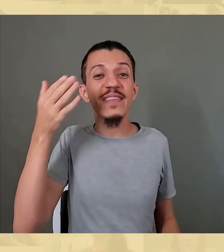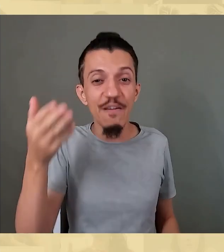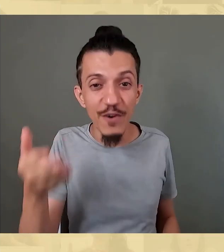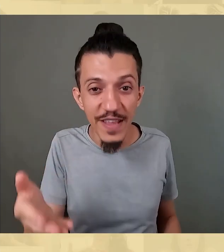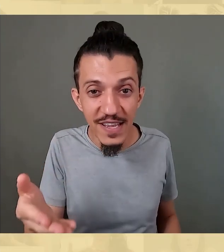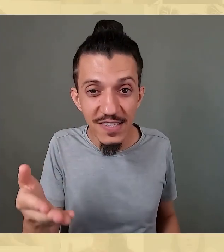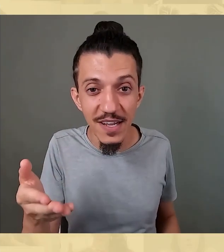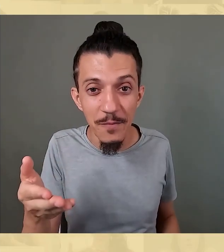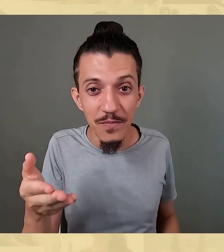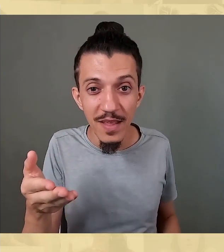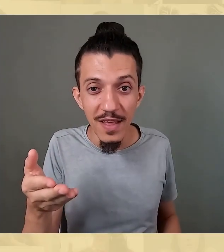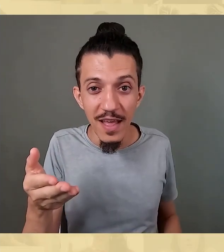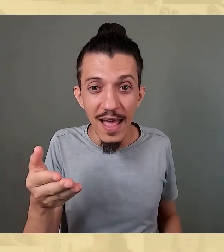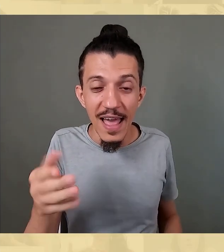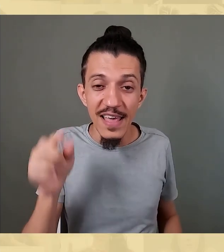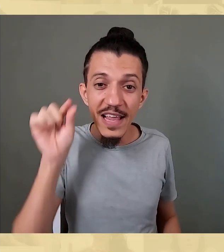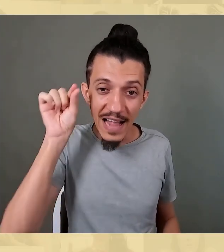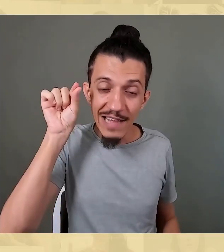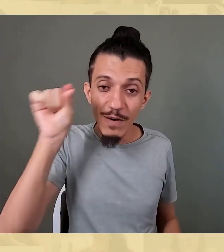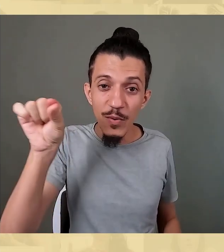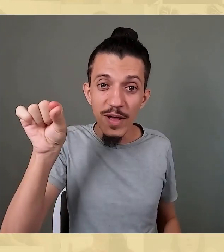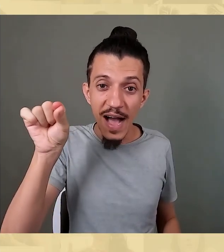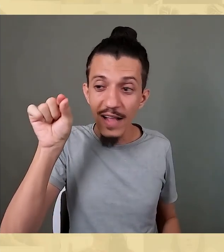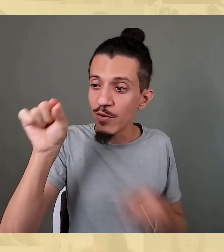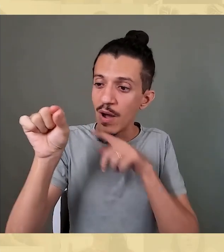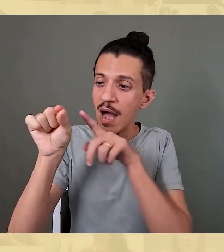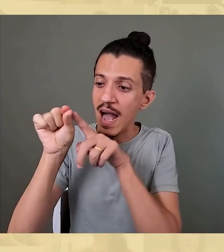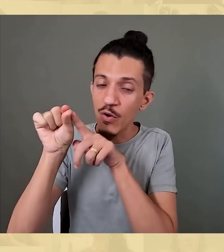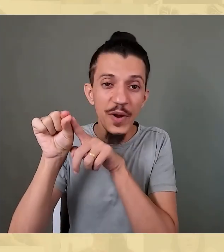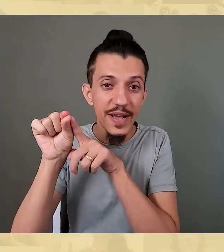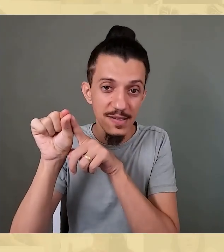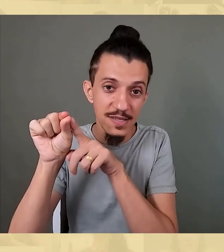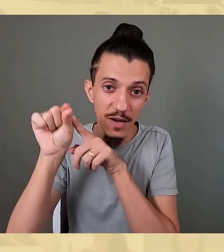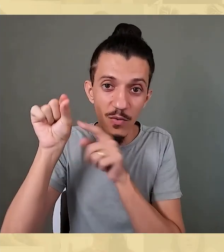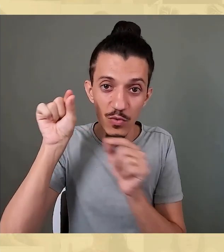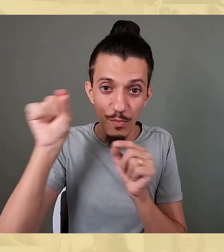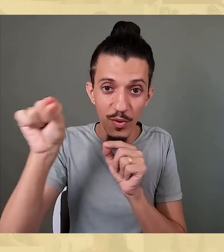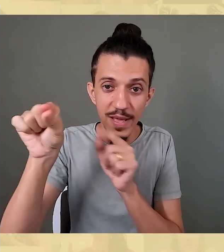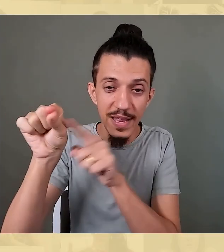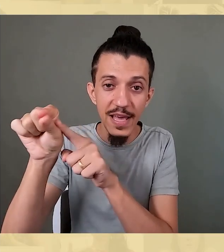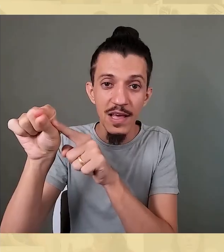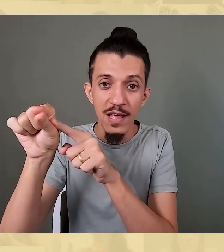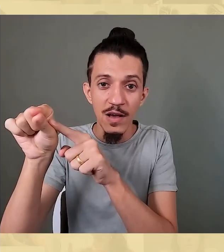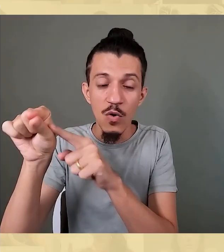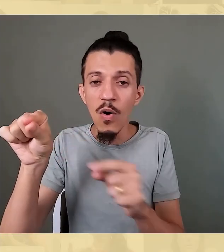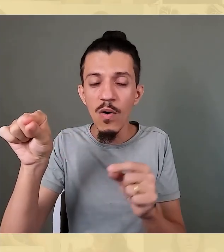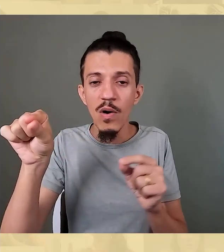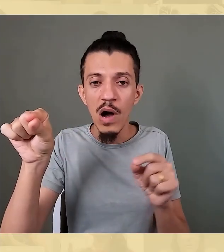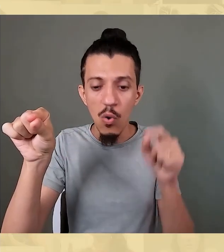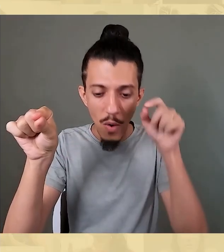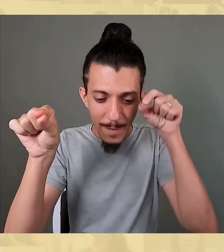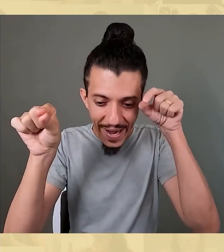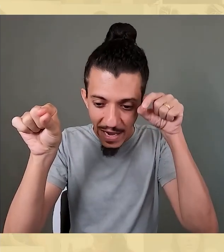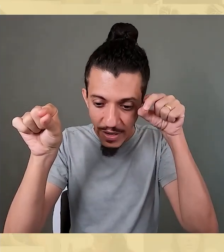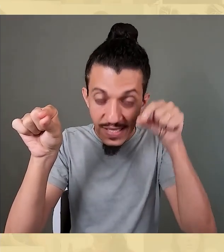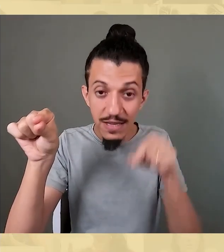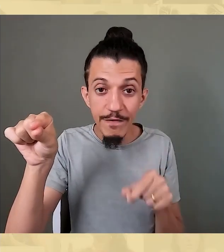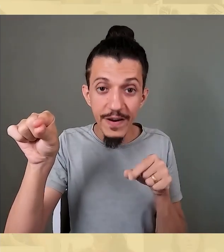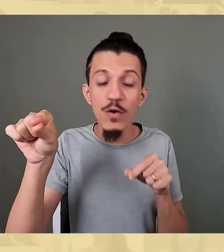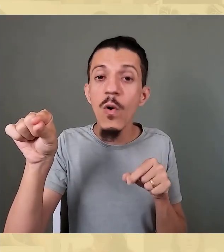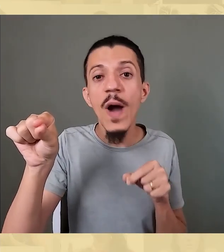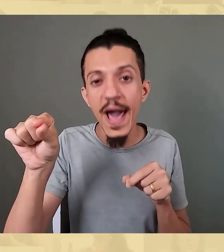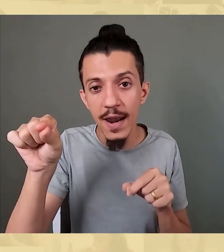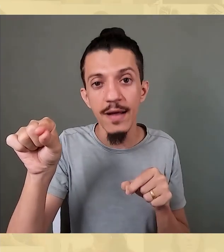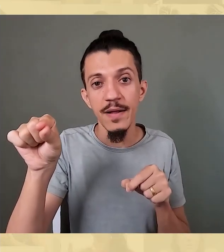para o telefonista e lá estava plugado a comunicação do plug ali com o aparelho em que você estava